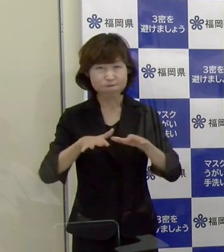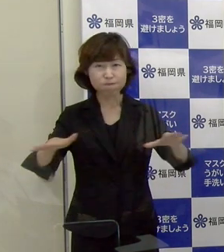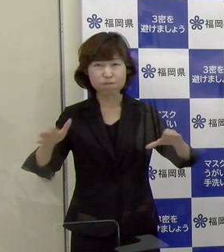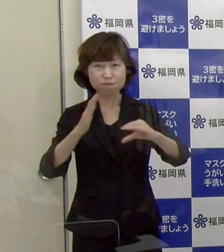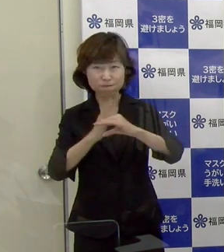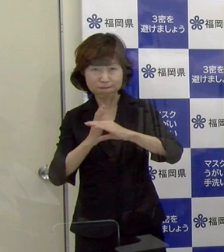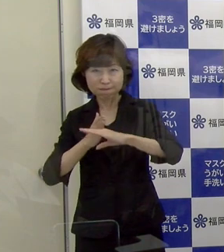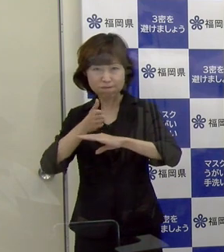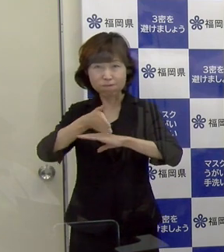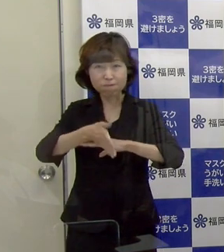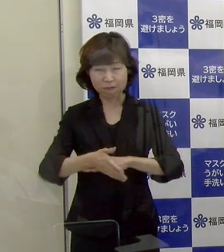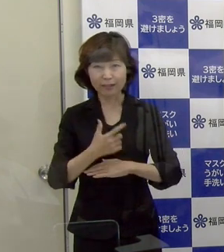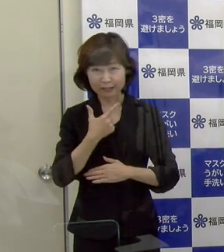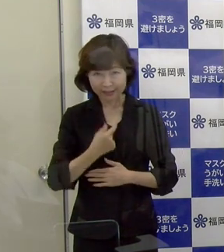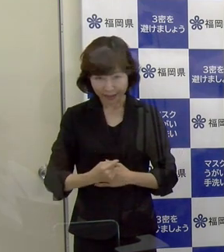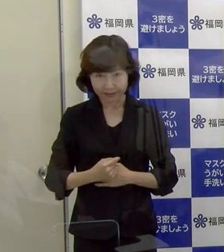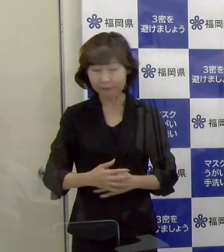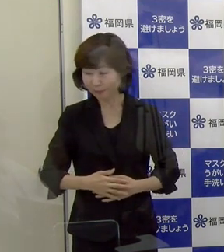おもいます